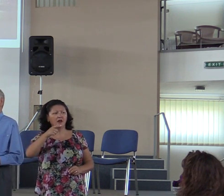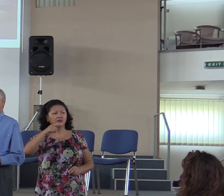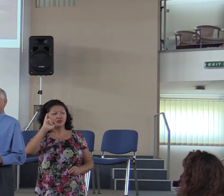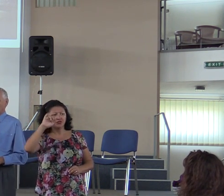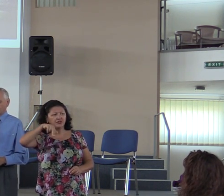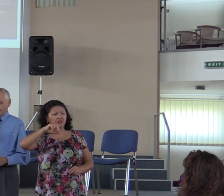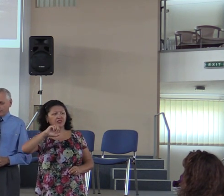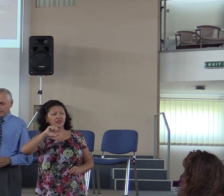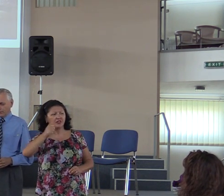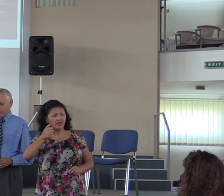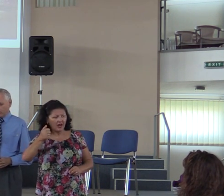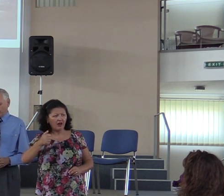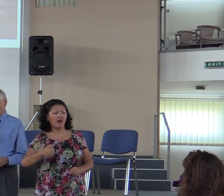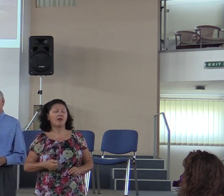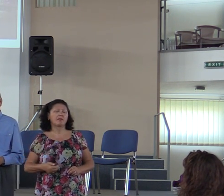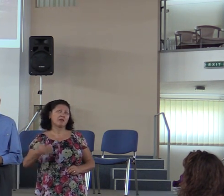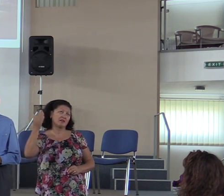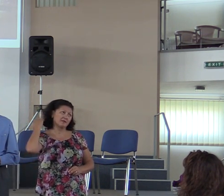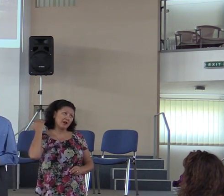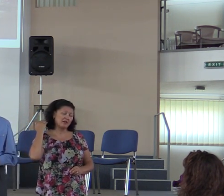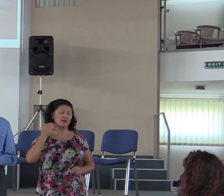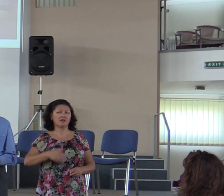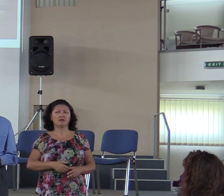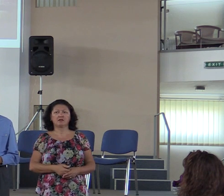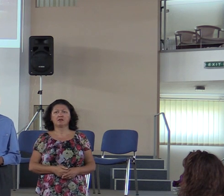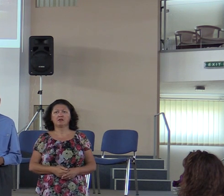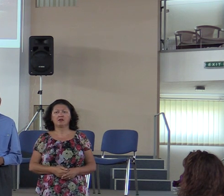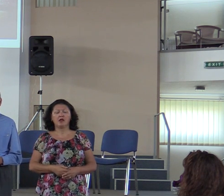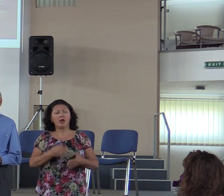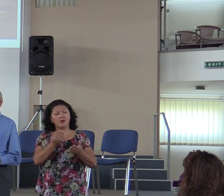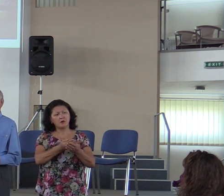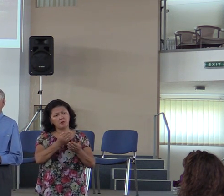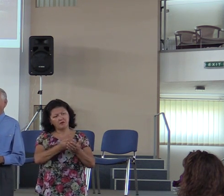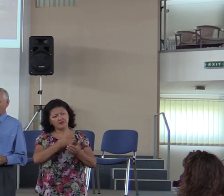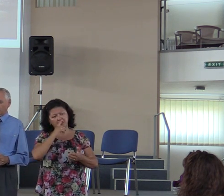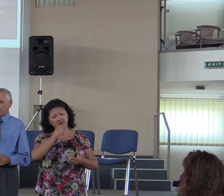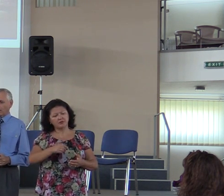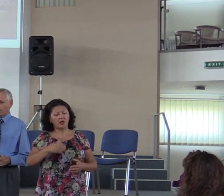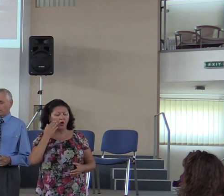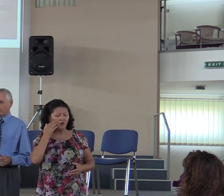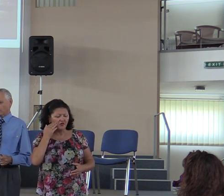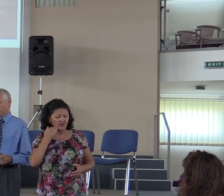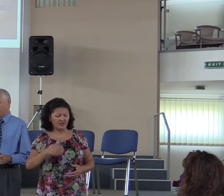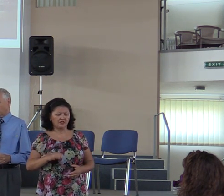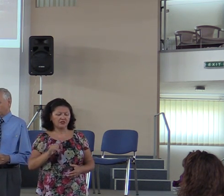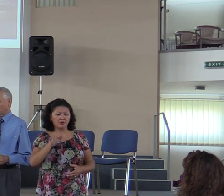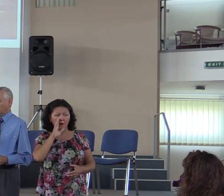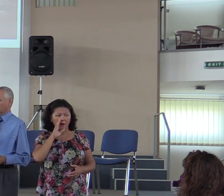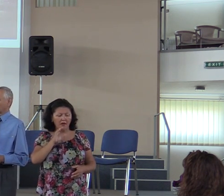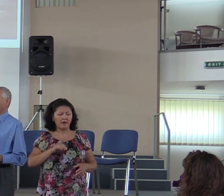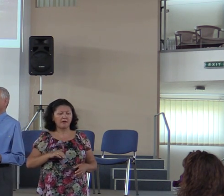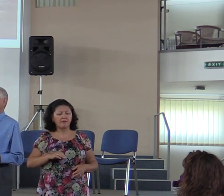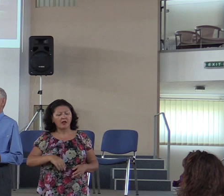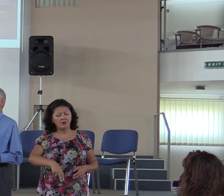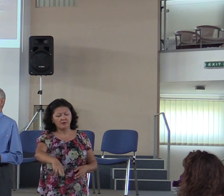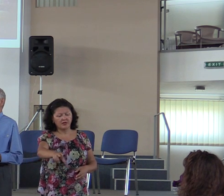shopping. Se spune într-o poveste că o fetiță și mama ei au mers la cumpărături.